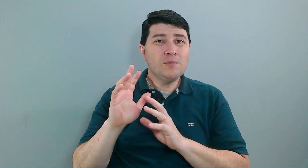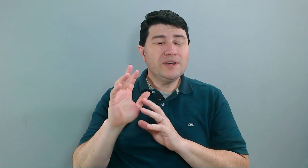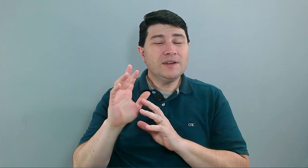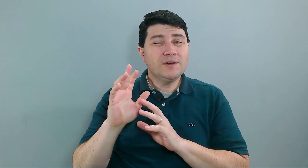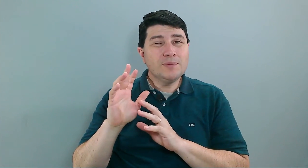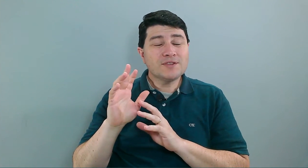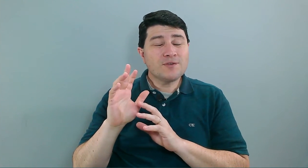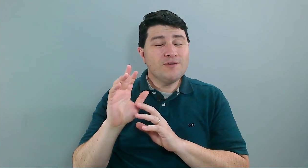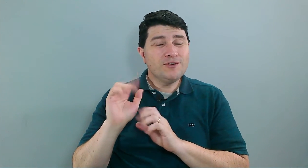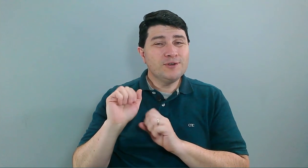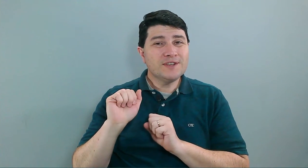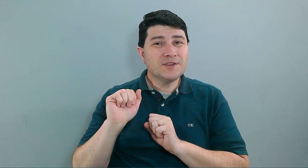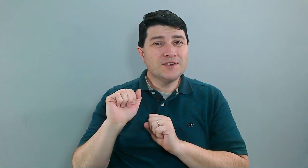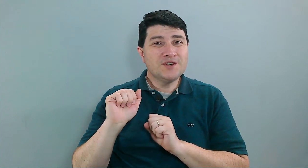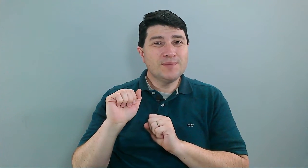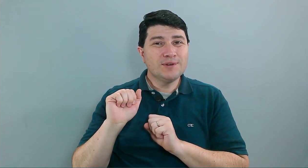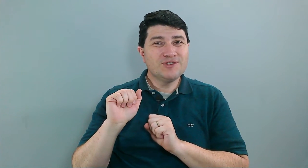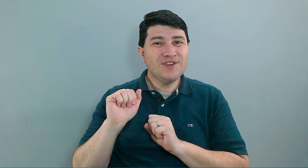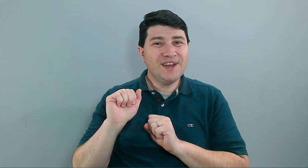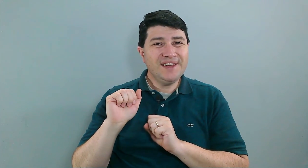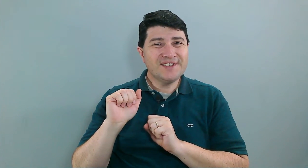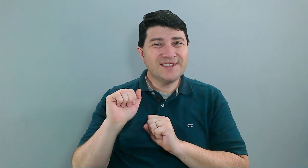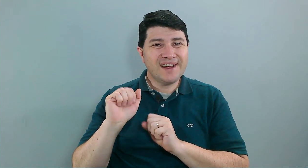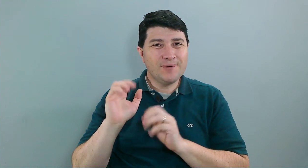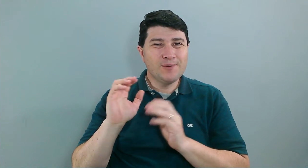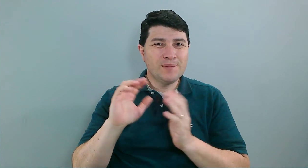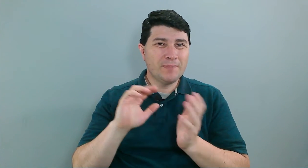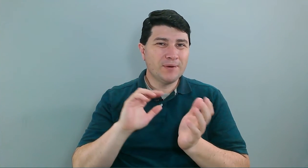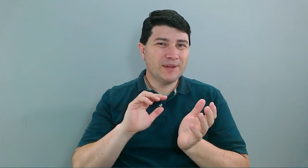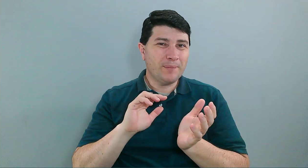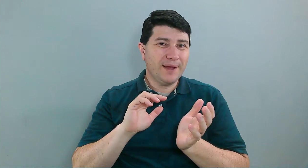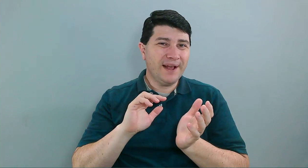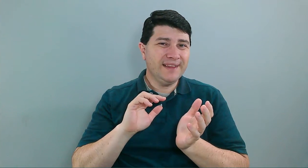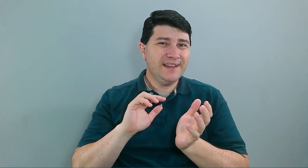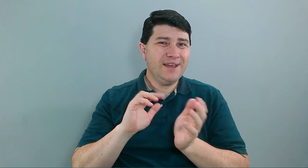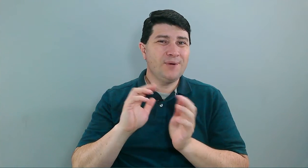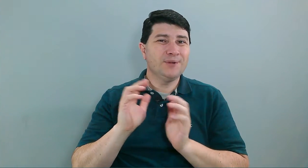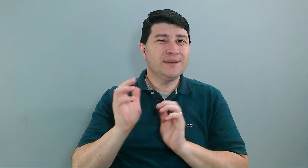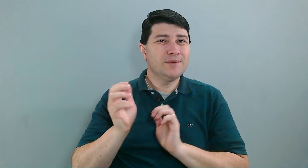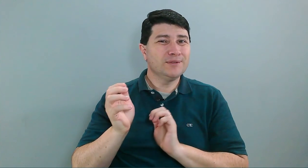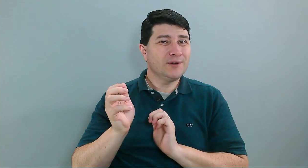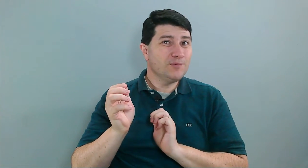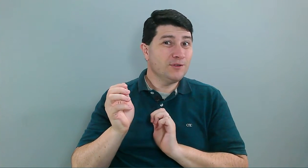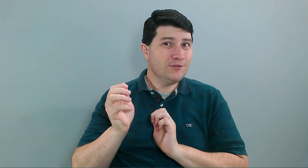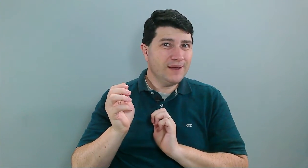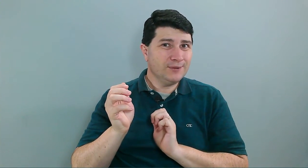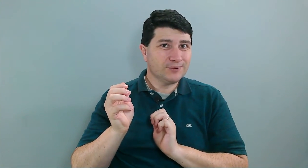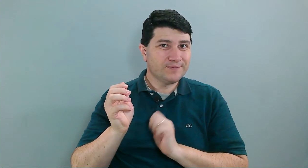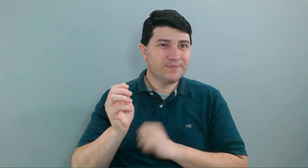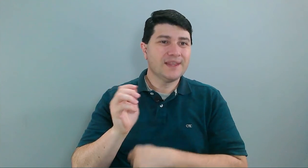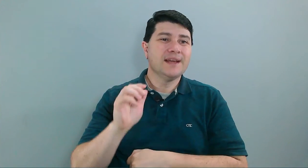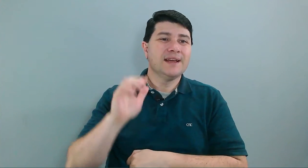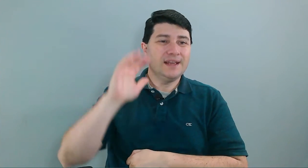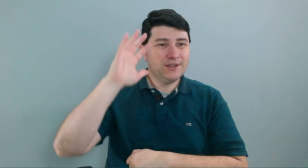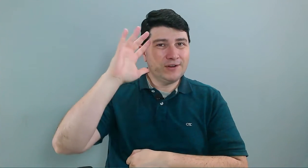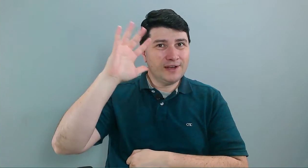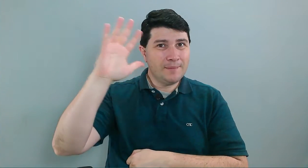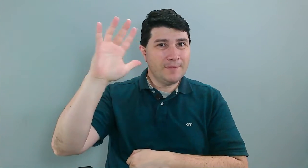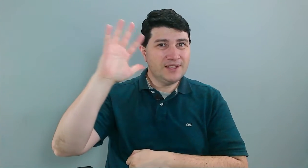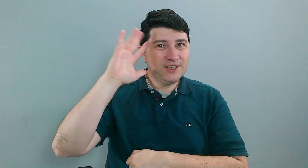que umas configurações de mão diferentes, tá? Uma mão está parada e outra mão está com movimento. Então, olha,